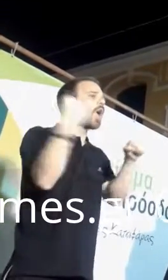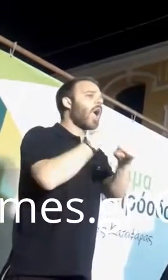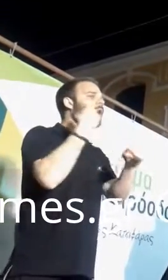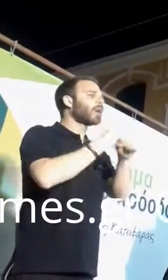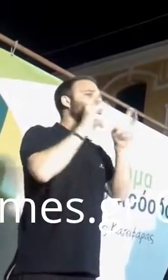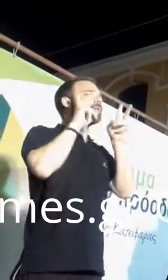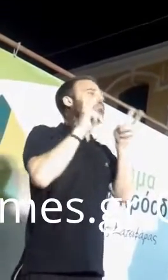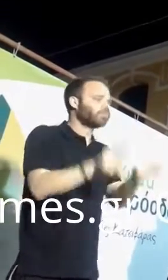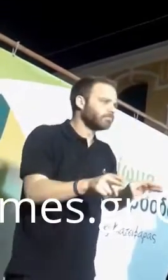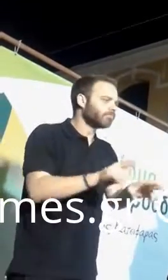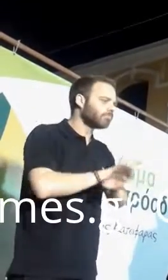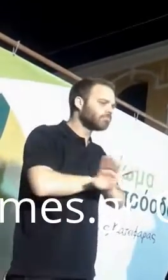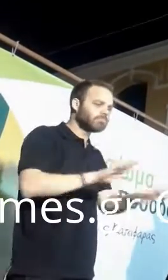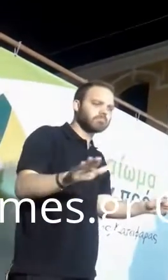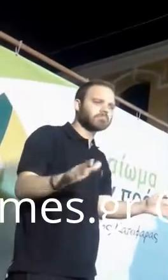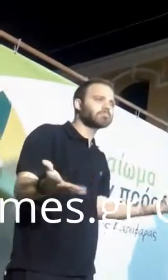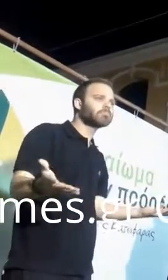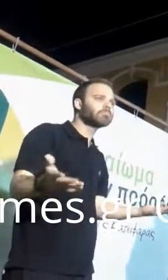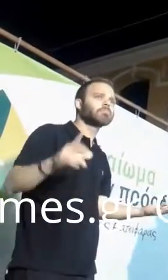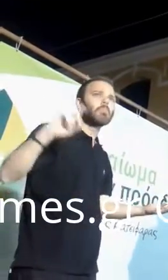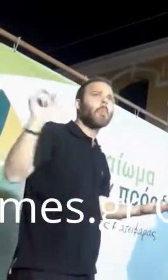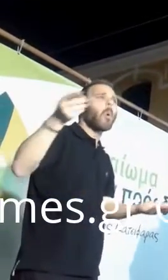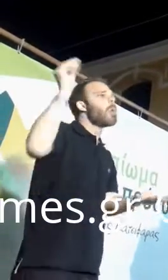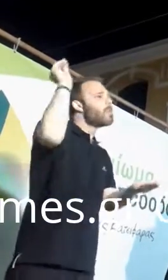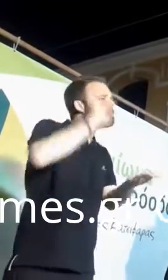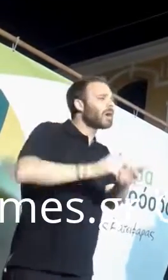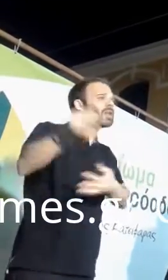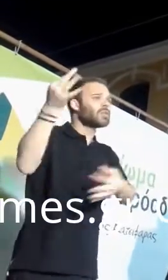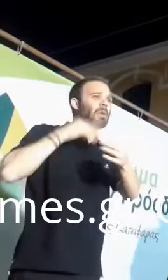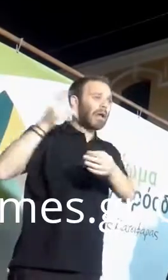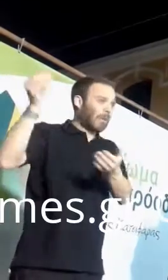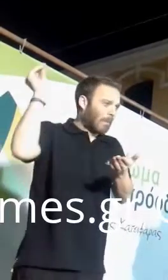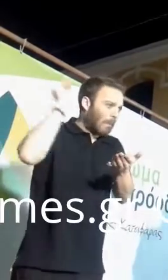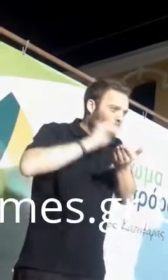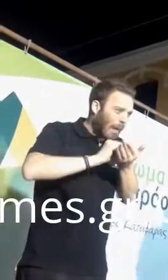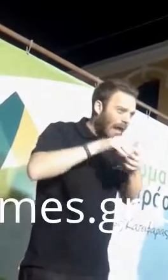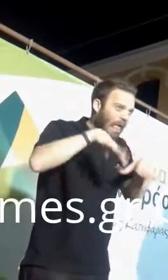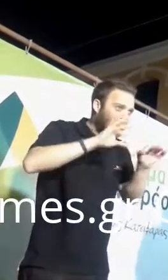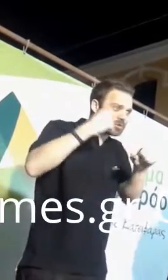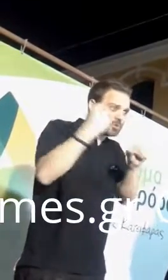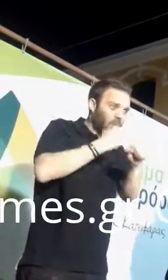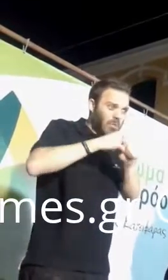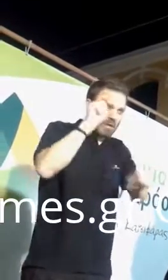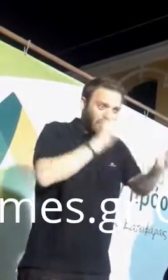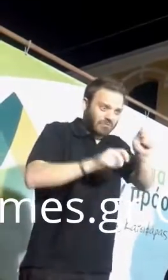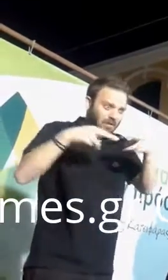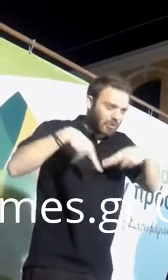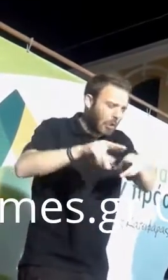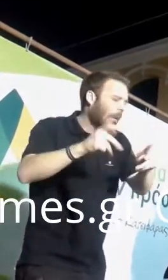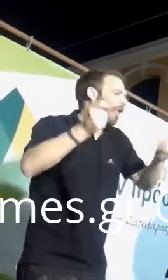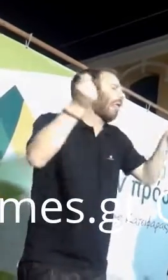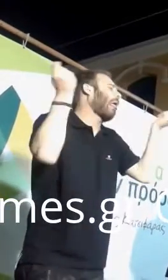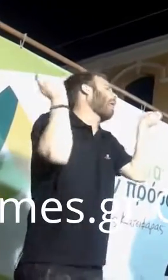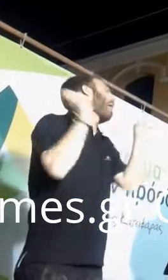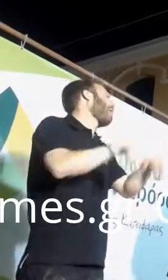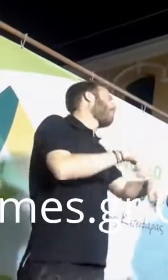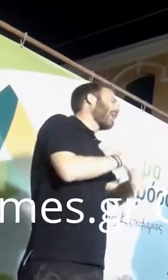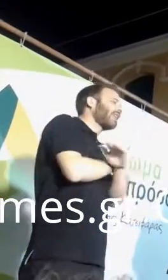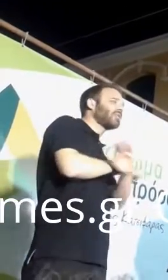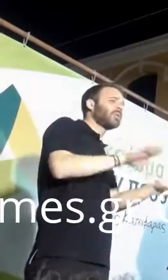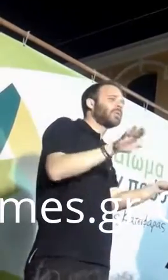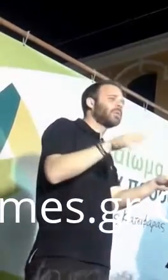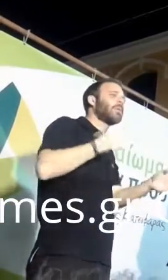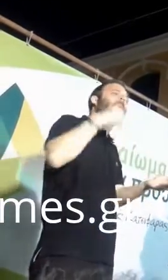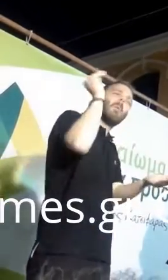και όλοι μου έλεγαν πως δεν θα ξαναρχίσουν ποτέ. Ο εύκολος δρόμος ήταν μόνο να